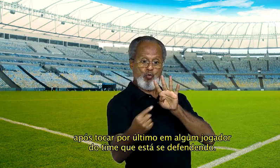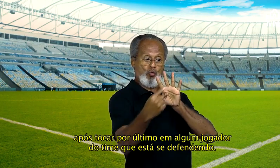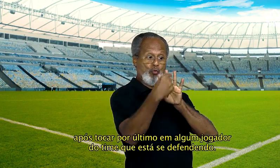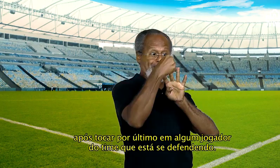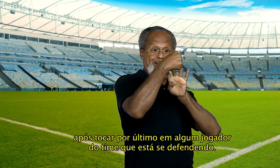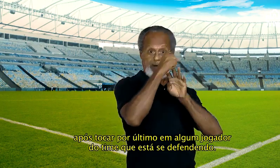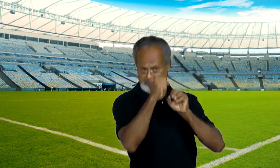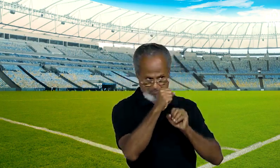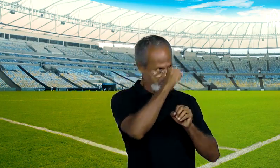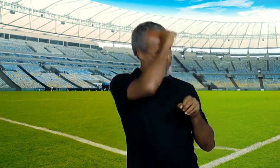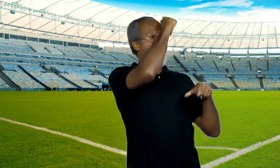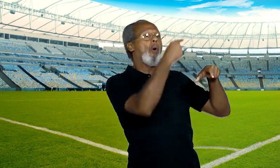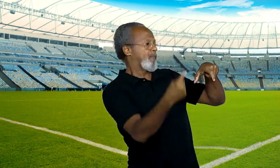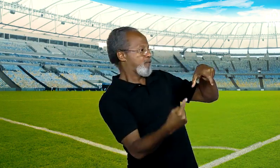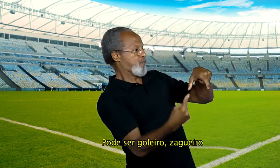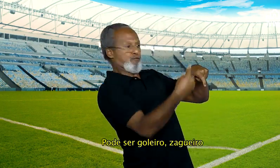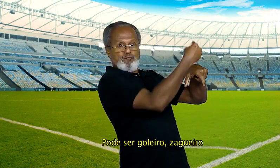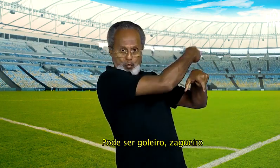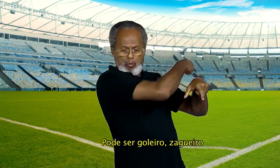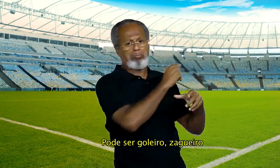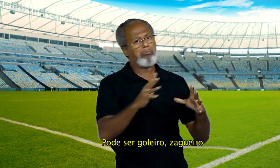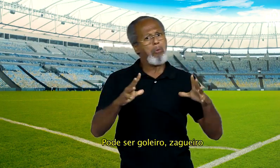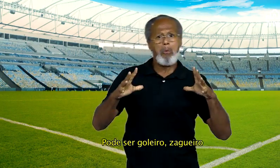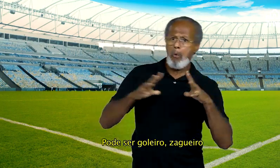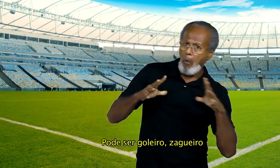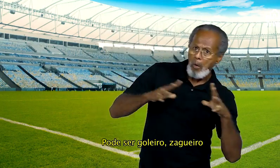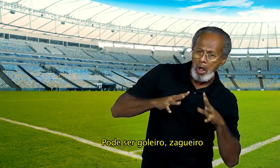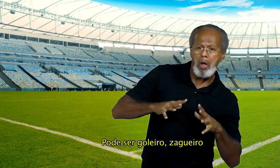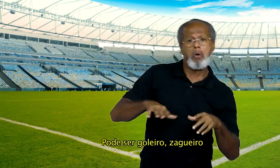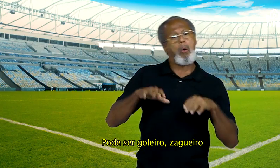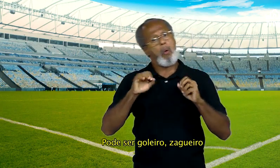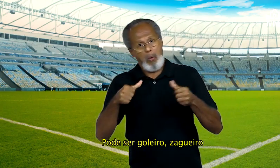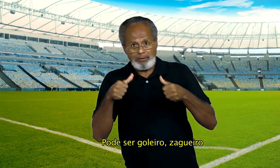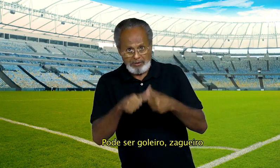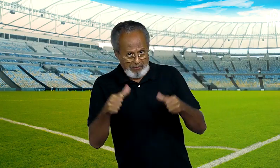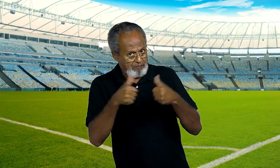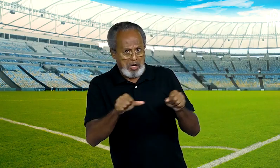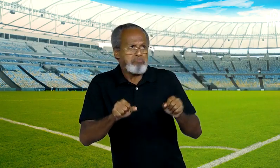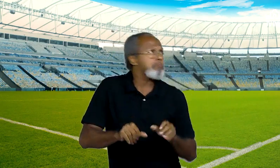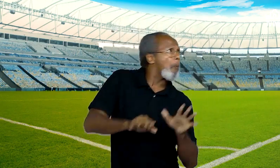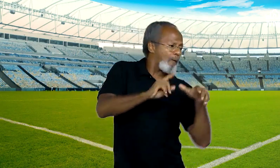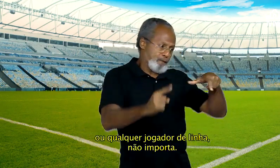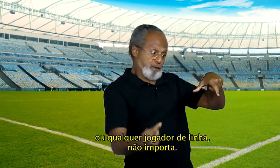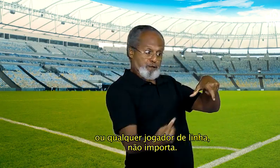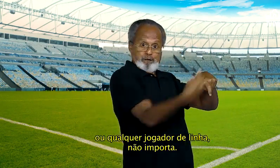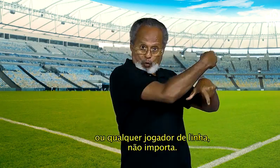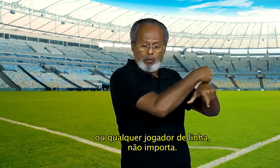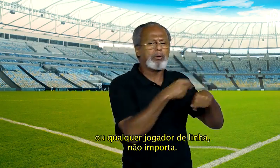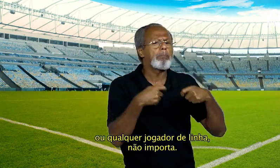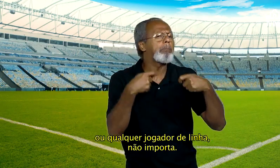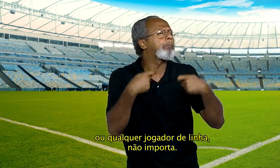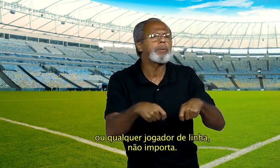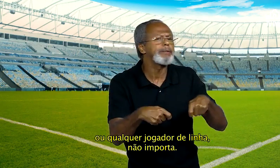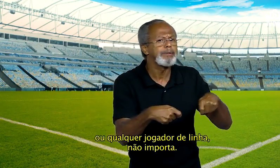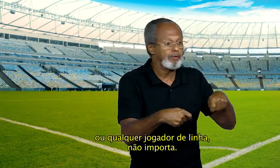se defendendo. Pode ser goleiro, zagueiro ou qualquer jogador de